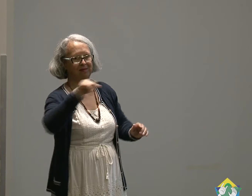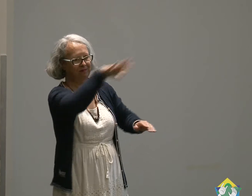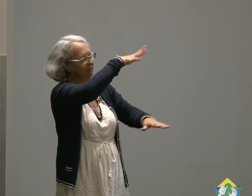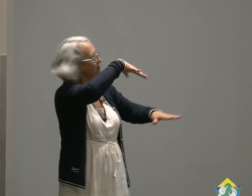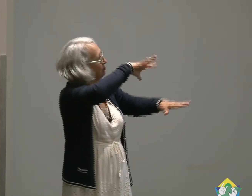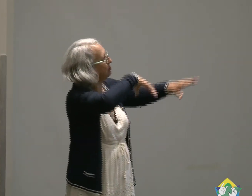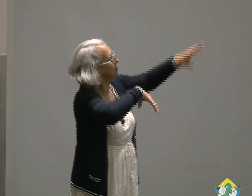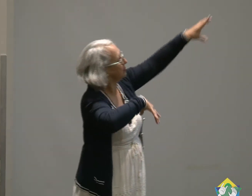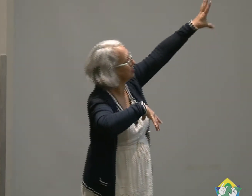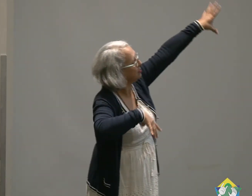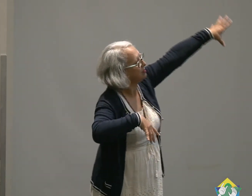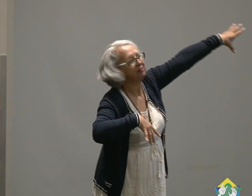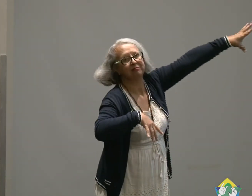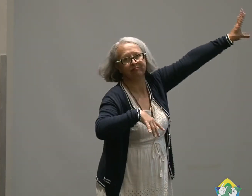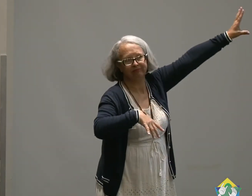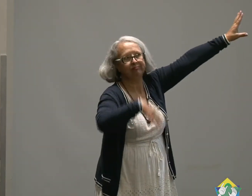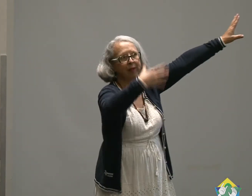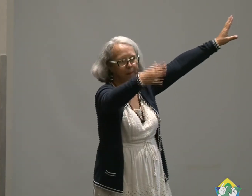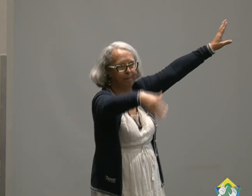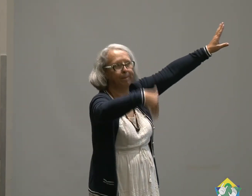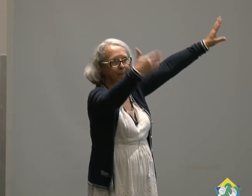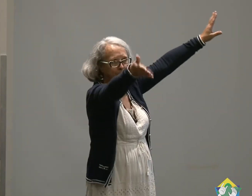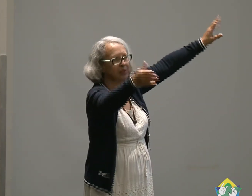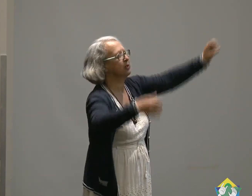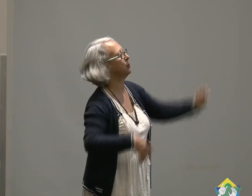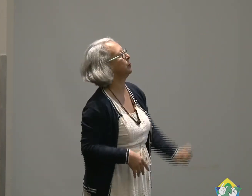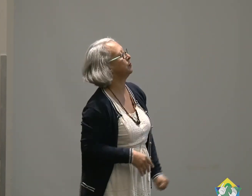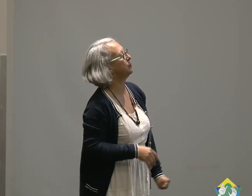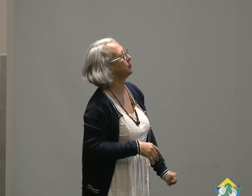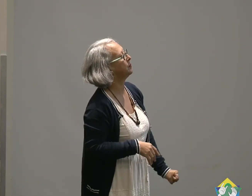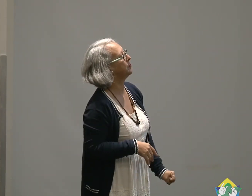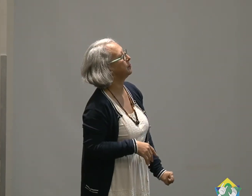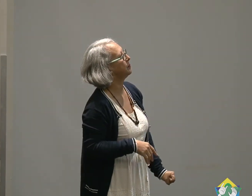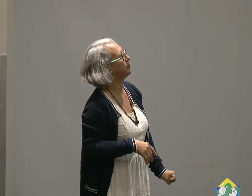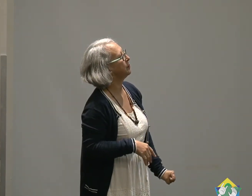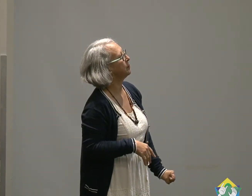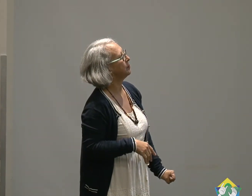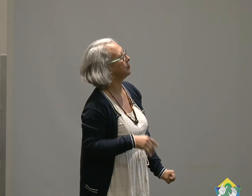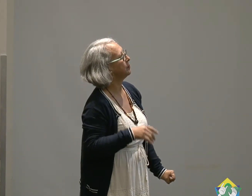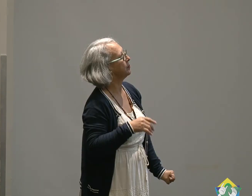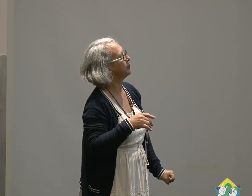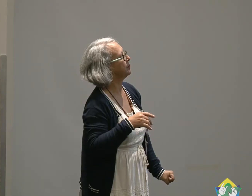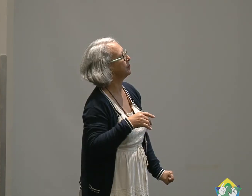Em Rondônia, outra pesquisa foi feita por esse grupo de pesquisadores. Pode avançar, por gentileza.